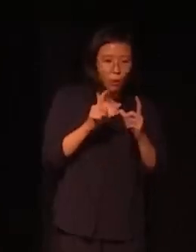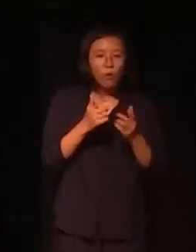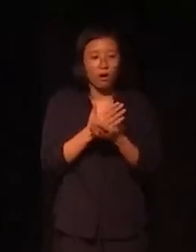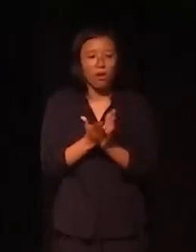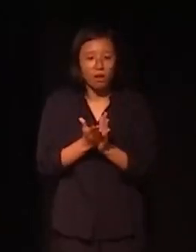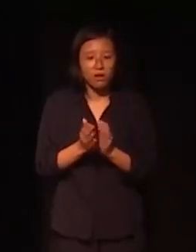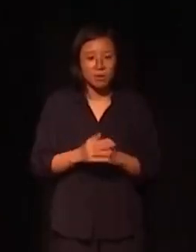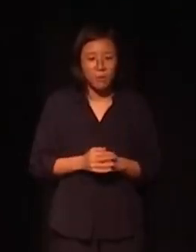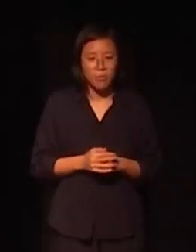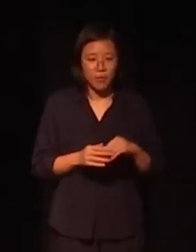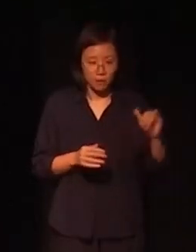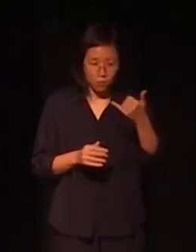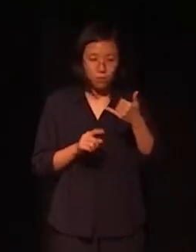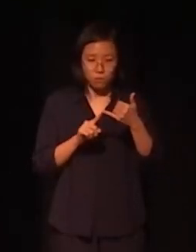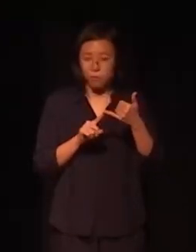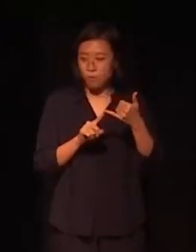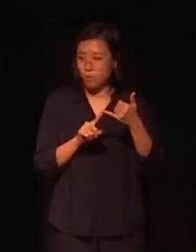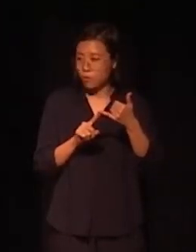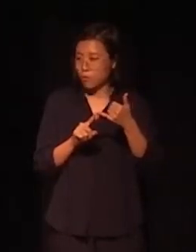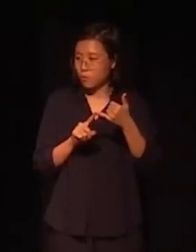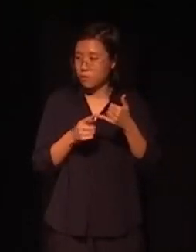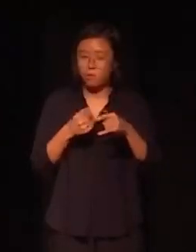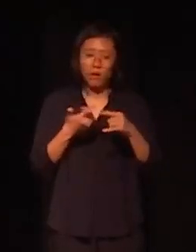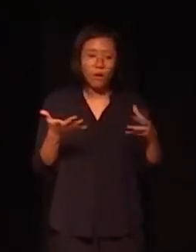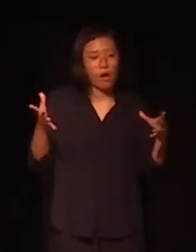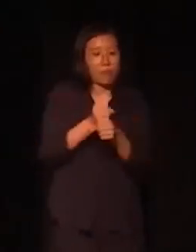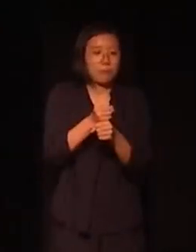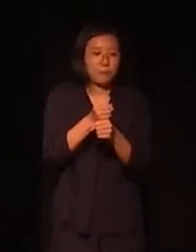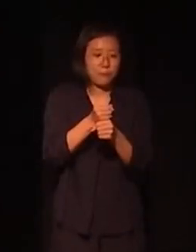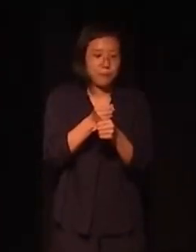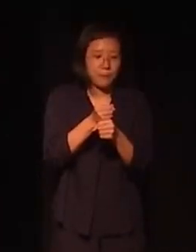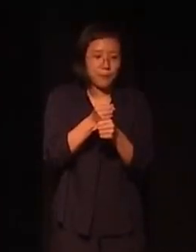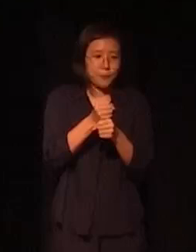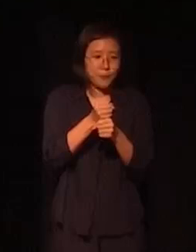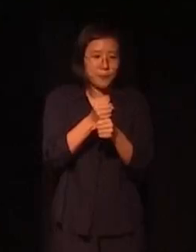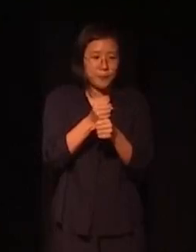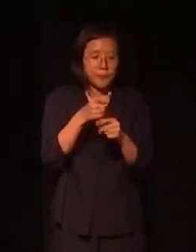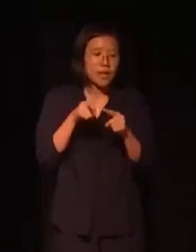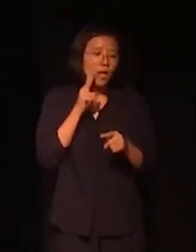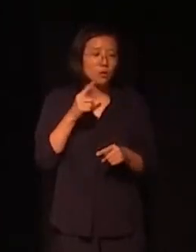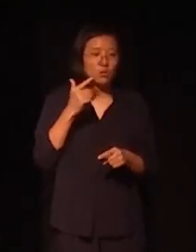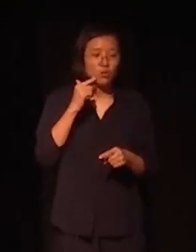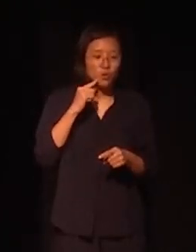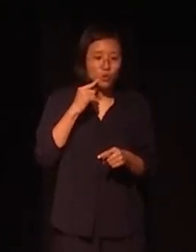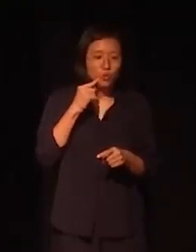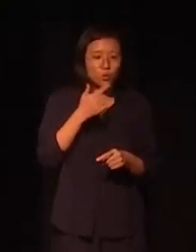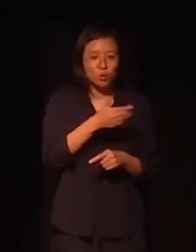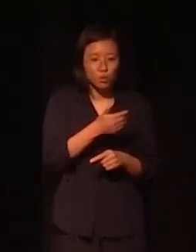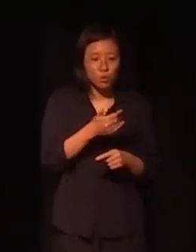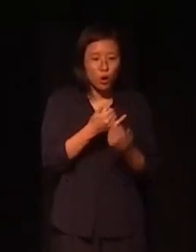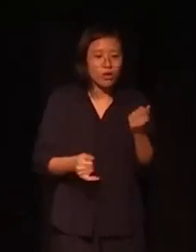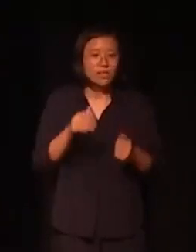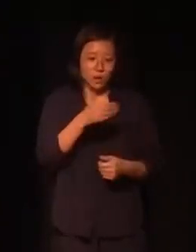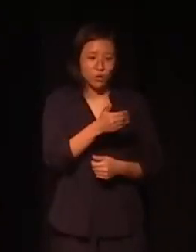got generalization of, meaning that this is 生鱼汤, but you simply put down as